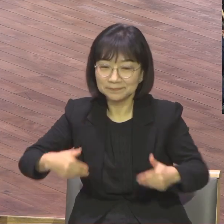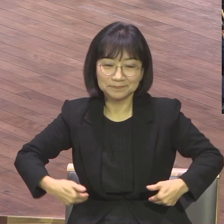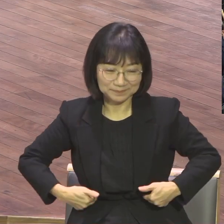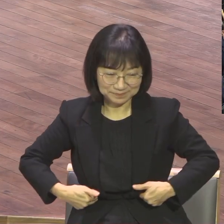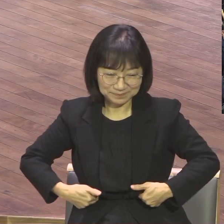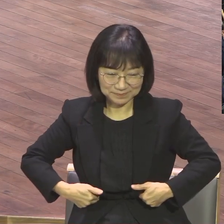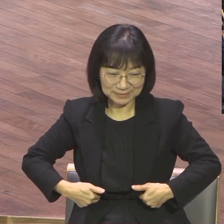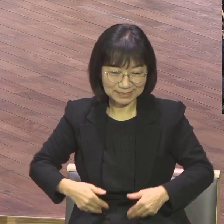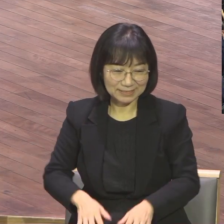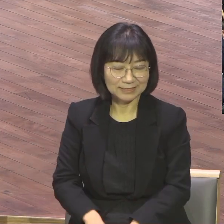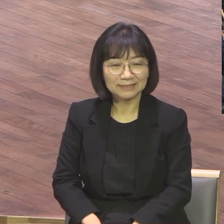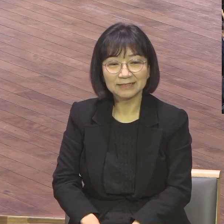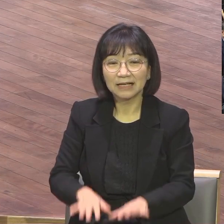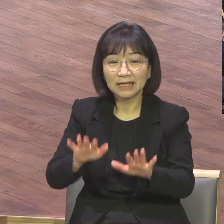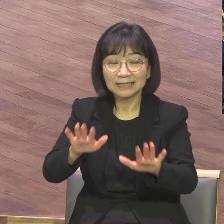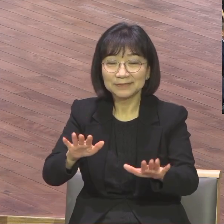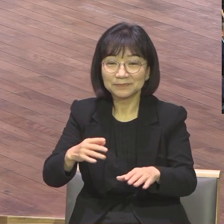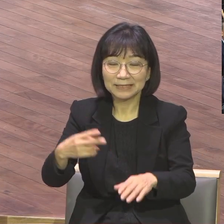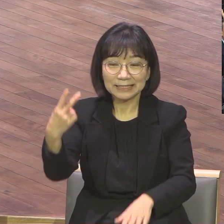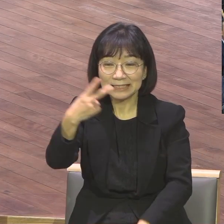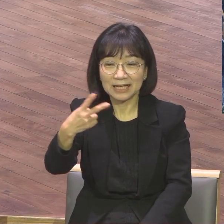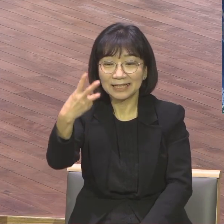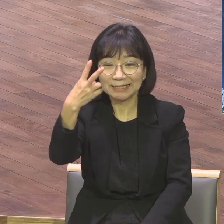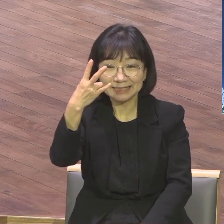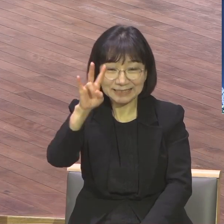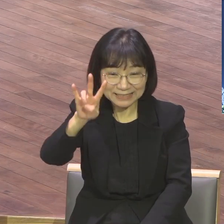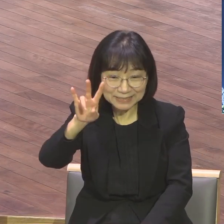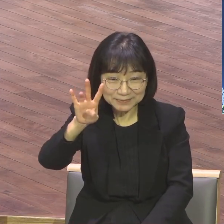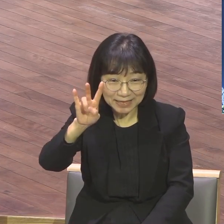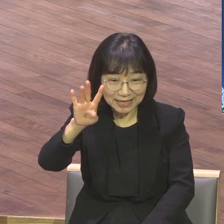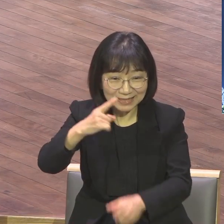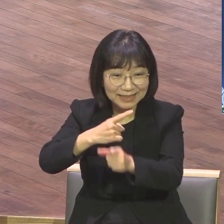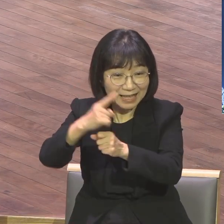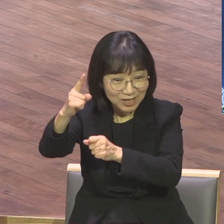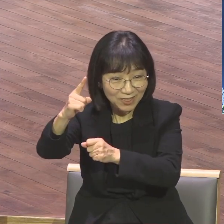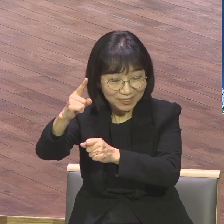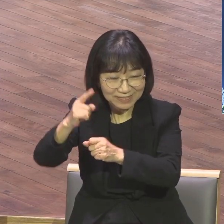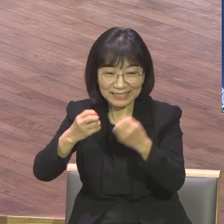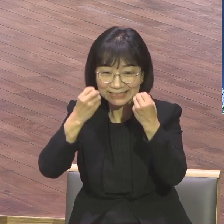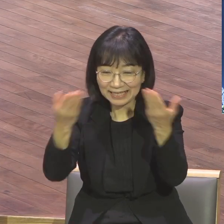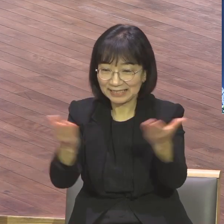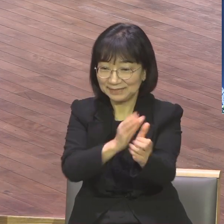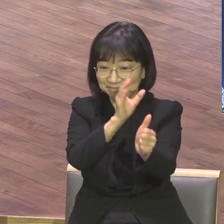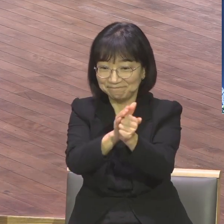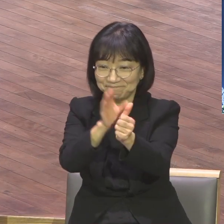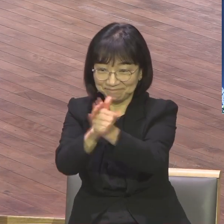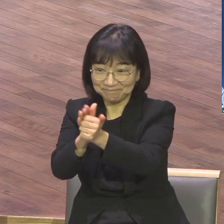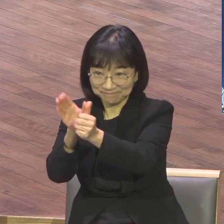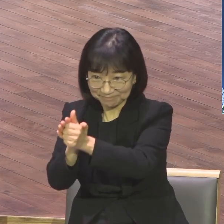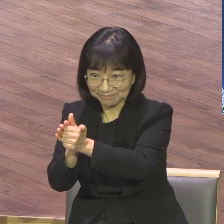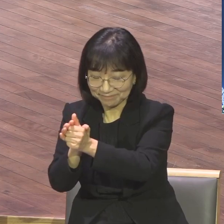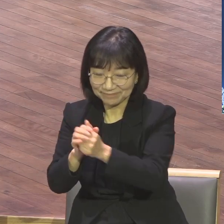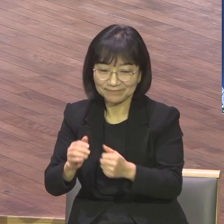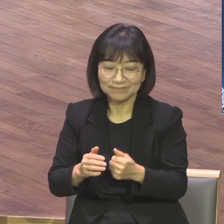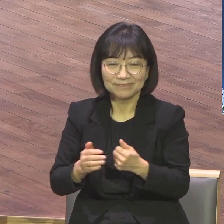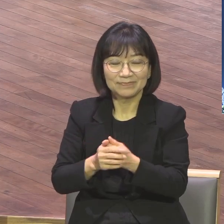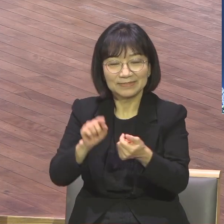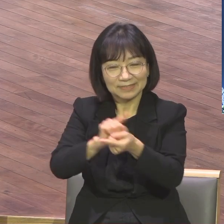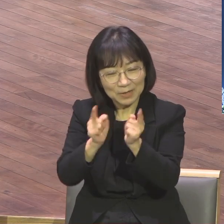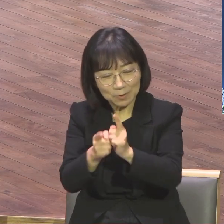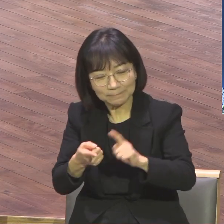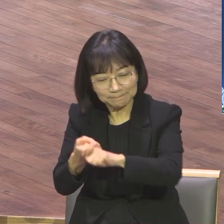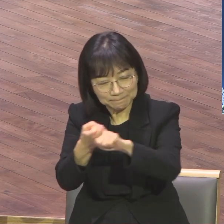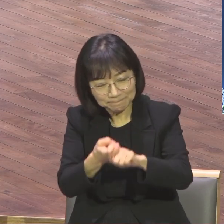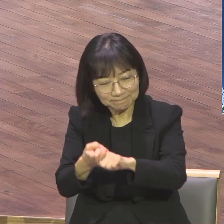교회적으로 2024년 사역을 위해서 청지기 직분을 맡은 분들이 원리스 타임을 가지고